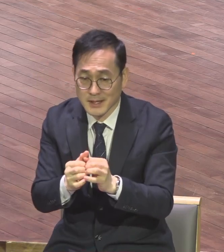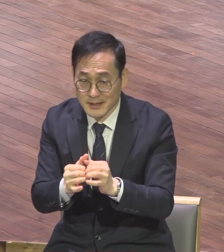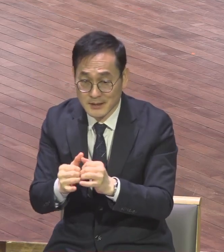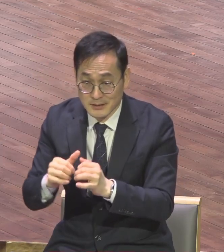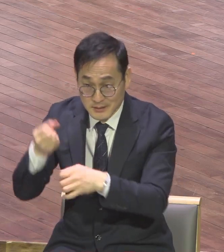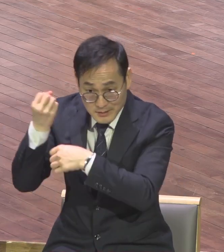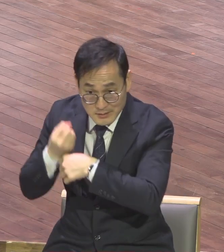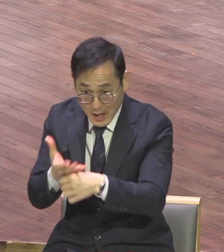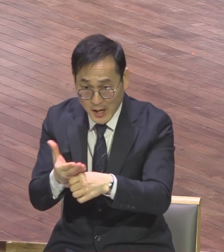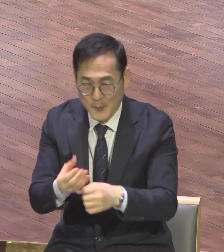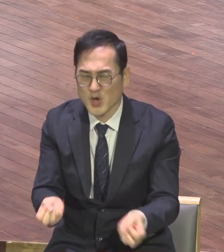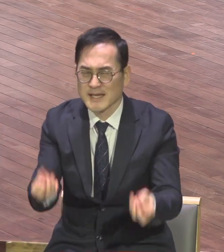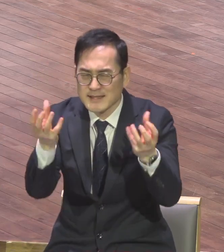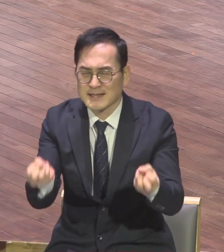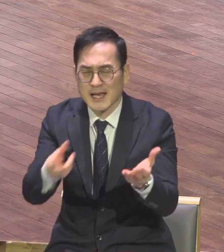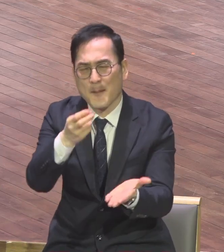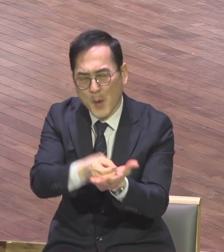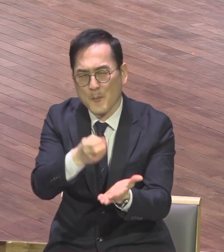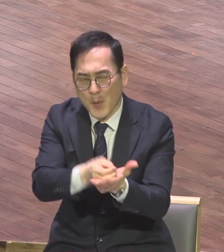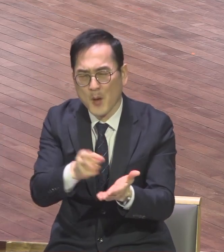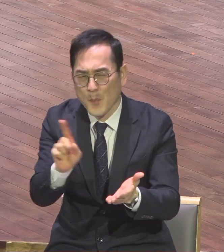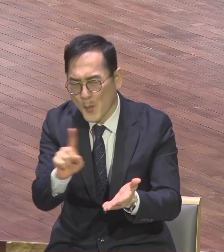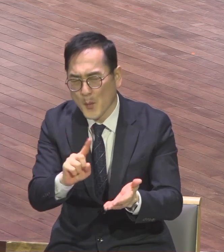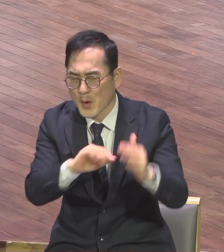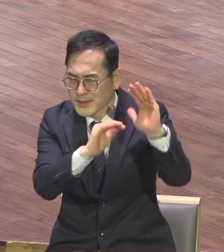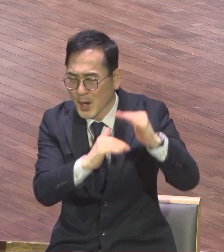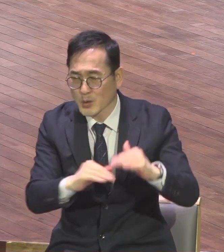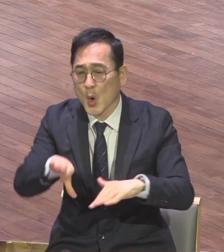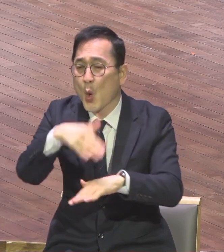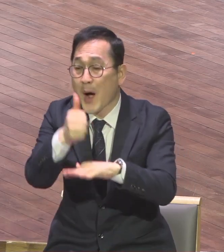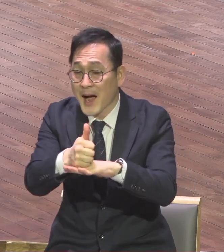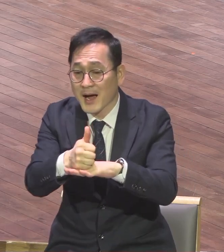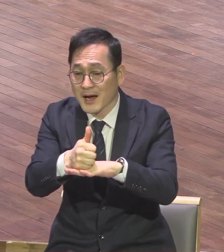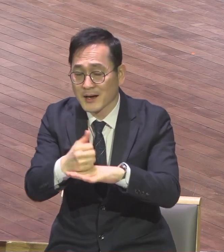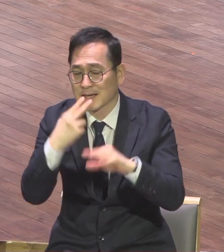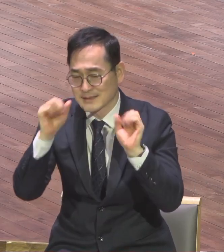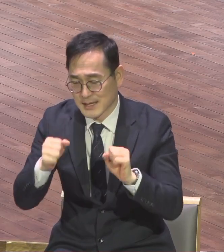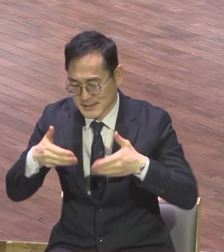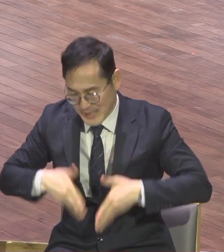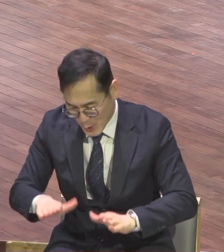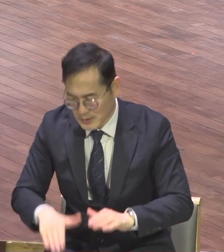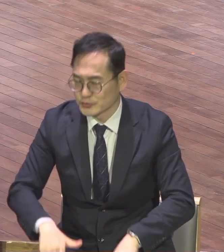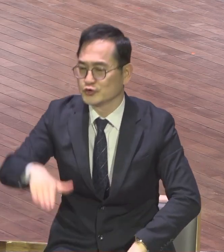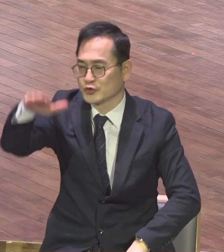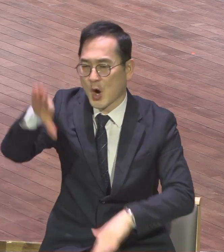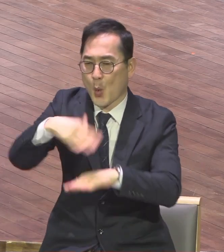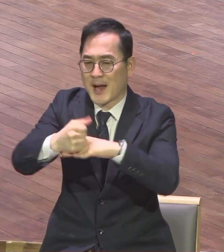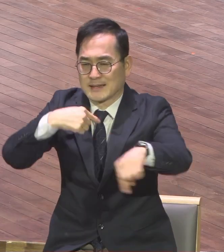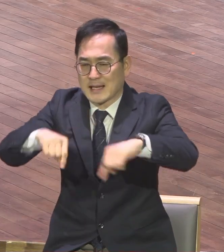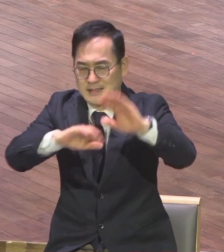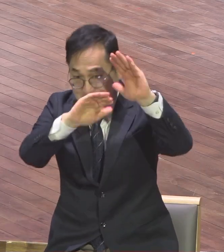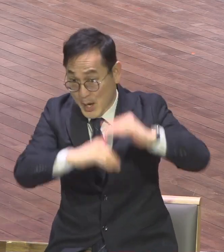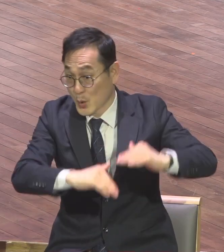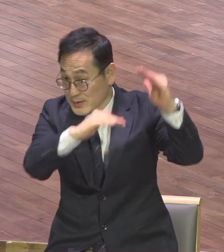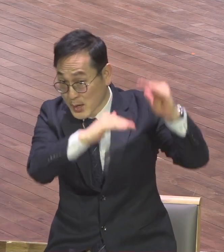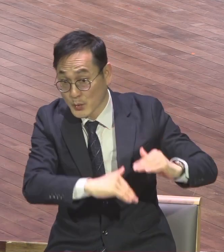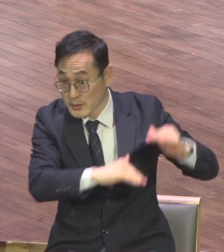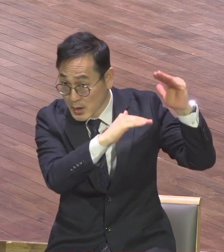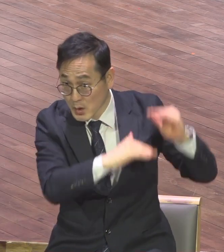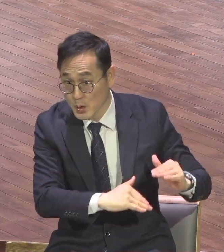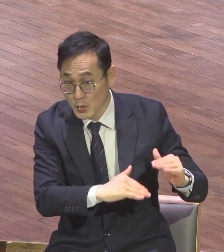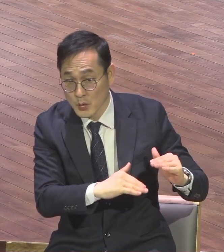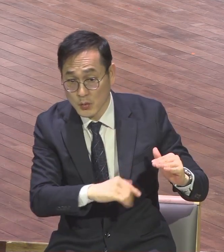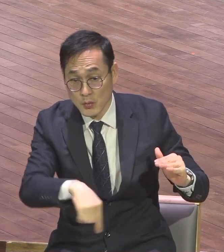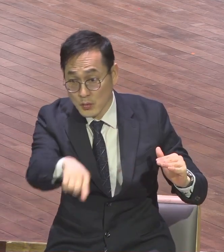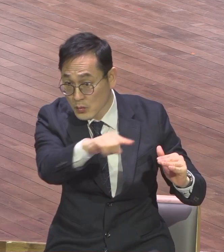제사와 제사법 얘기죠. 왕들의 흥망성쇠가 기록되어 있습니다. 아 훌륭한 왕들이 많았지만